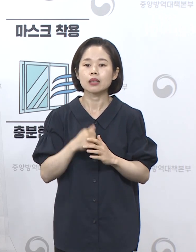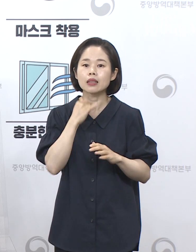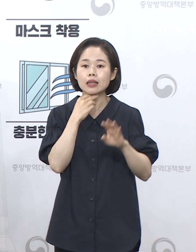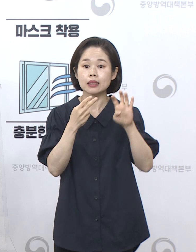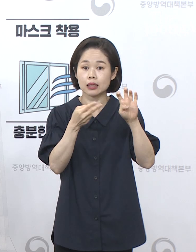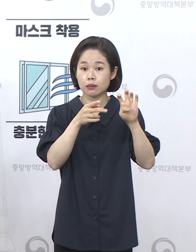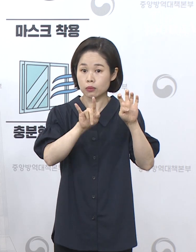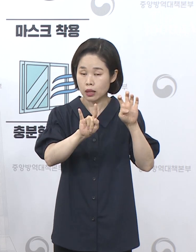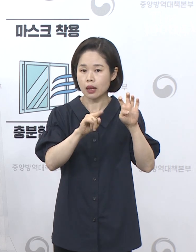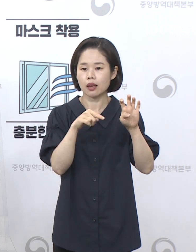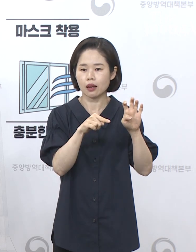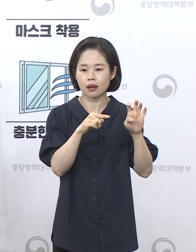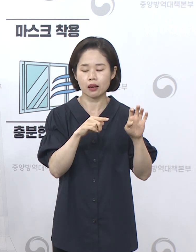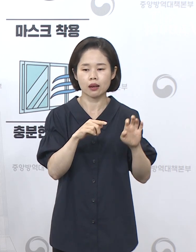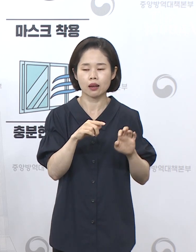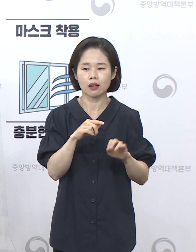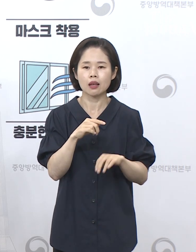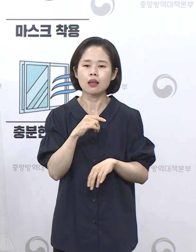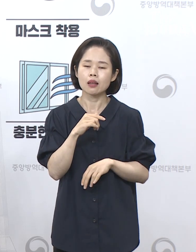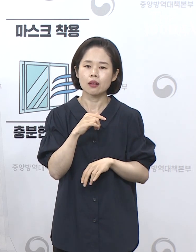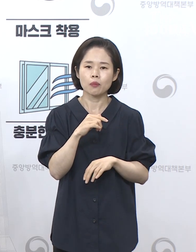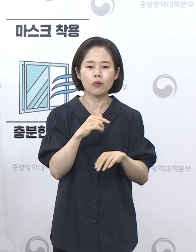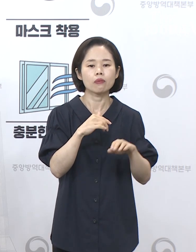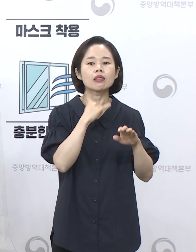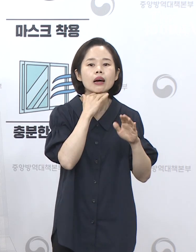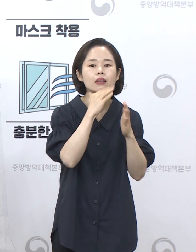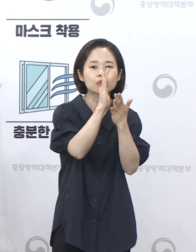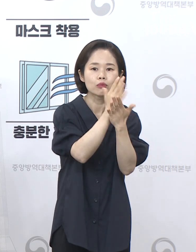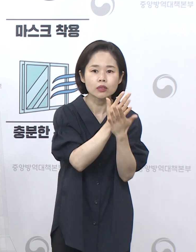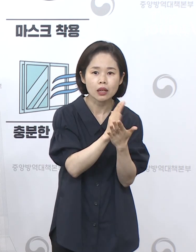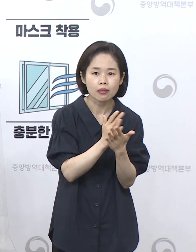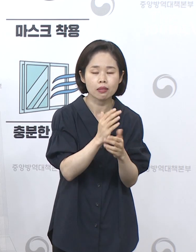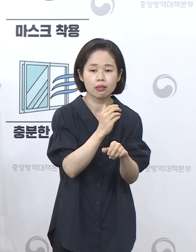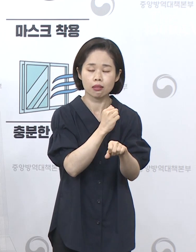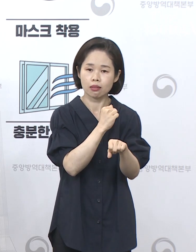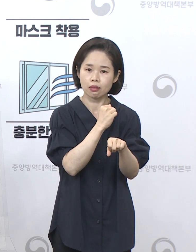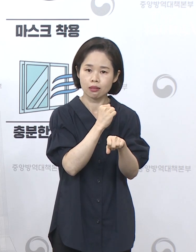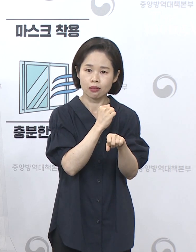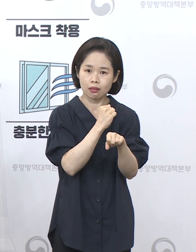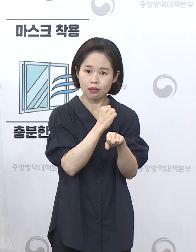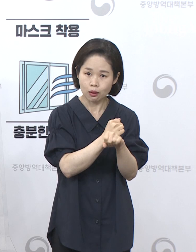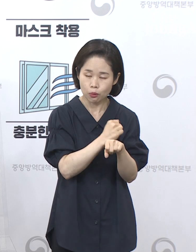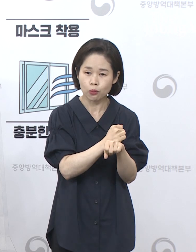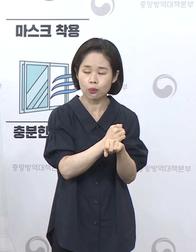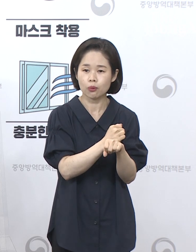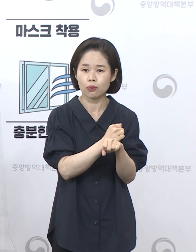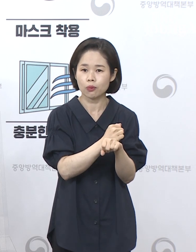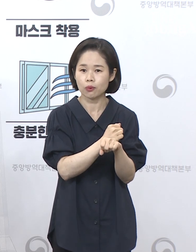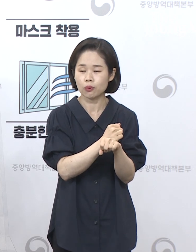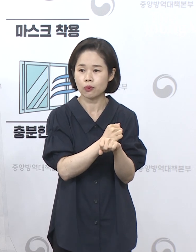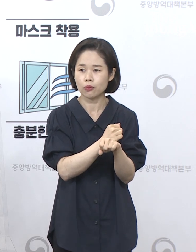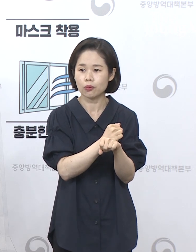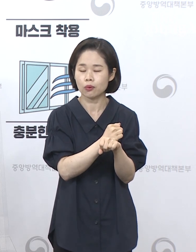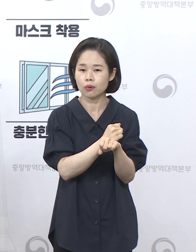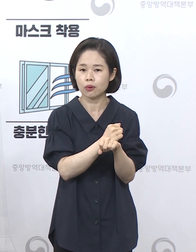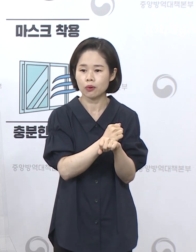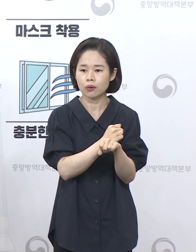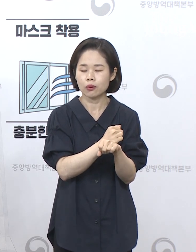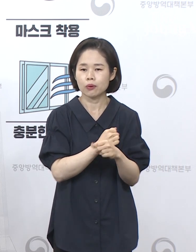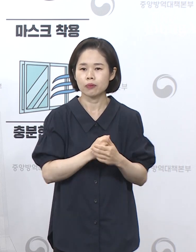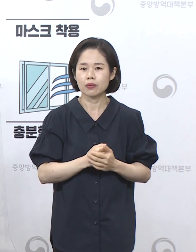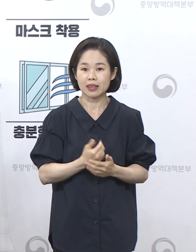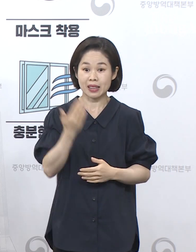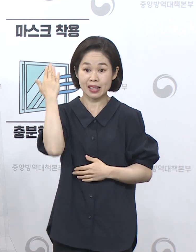연령층이나 시기 등을 좀 분산하고 분산하는 방법도 지금 저희가 생각하는 거는